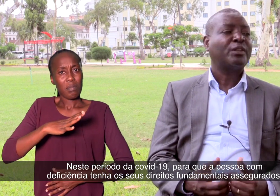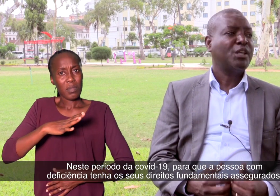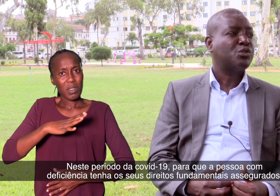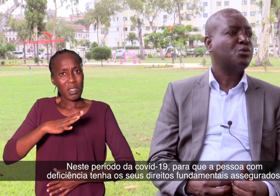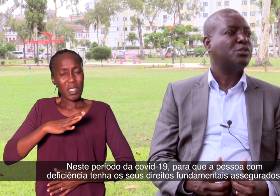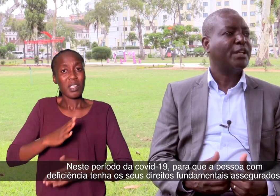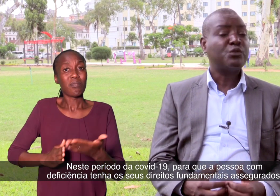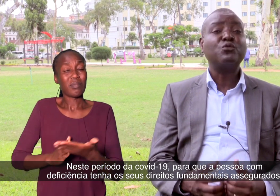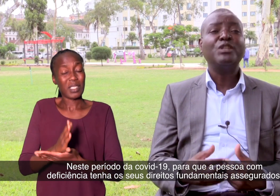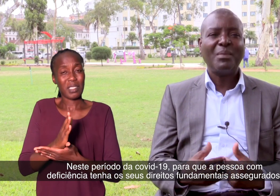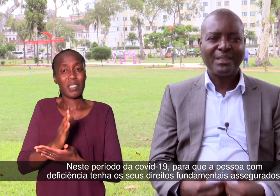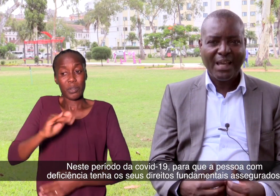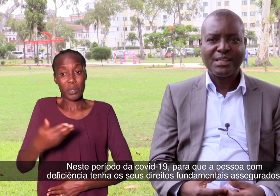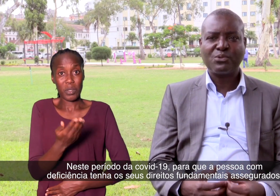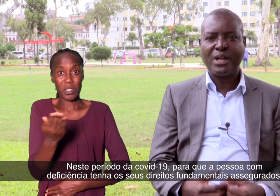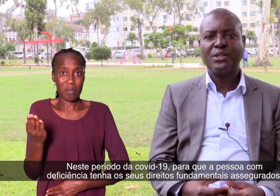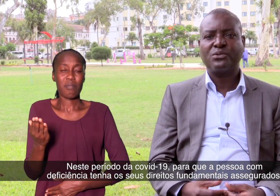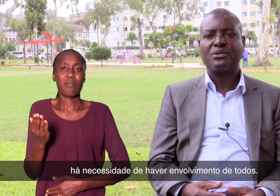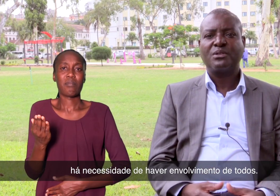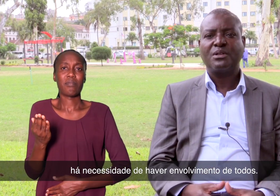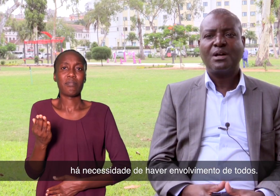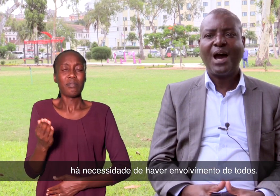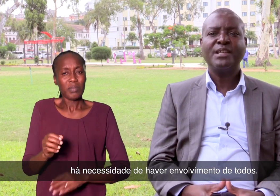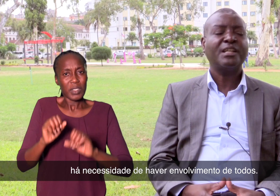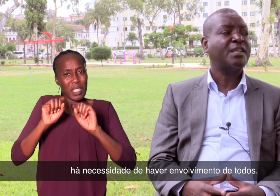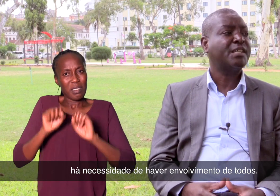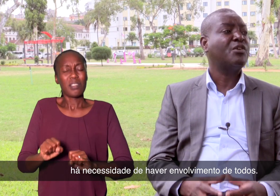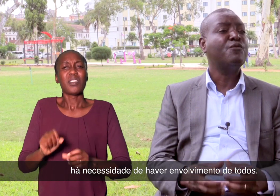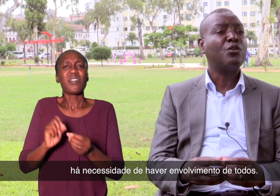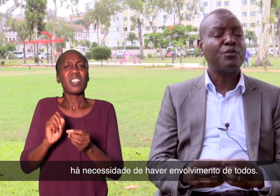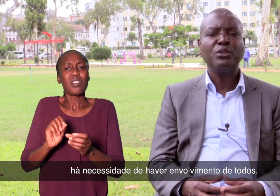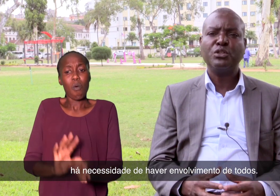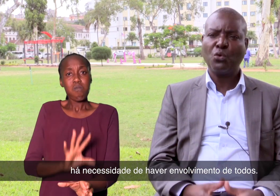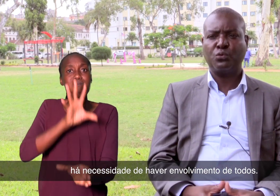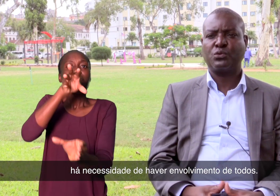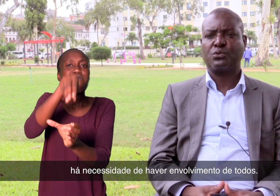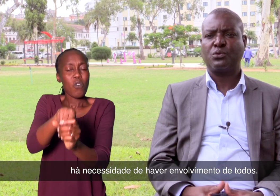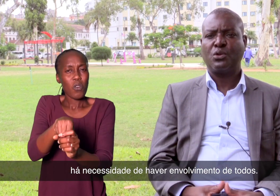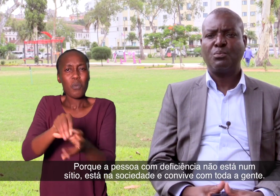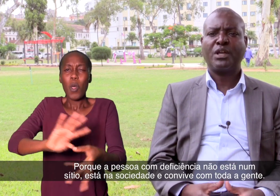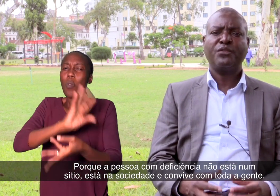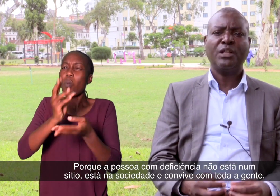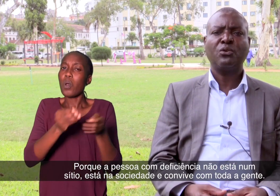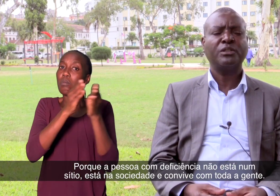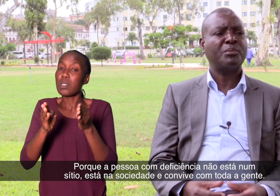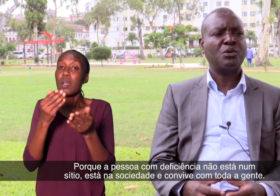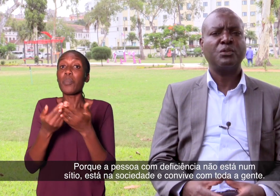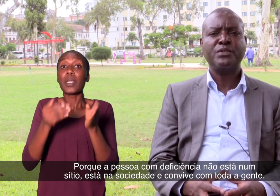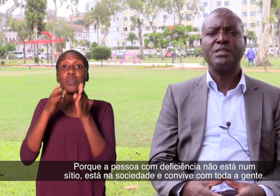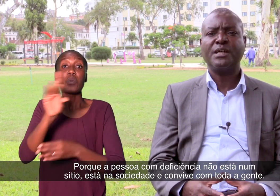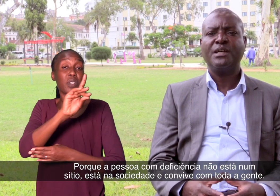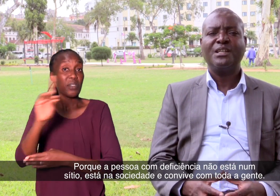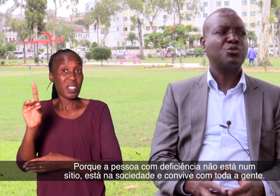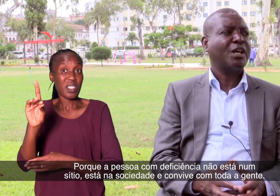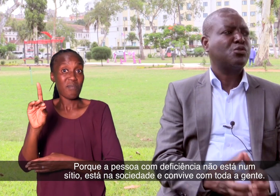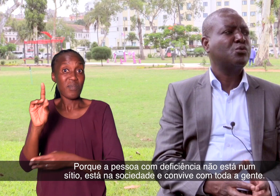ou tenha os seus direitos fundamentais assegurados, há necessidade de que haja envolvimento de todos. Porque, afinal de contas, a pessoa com